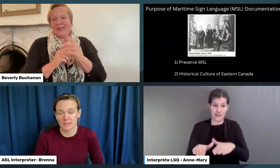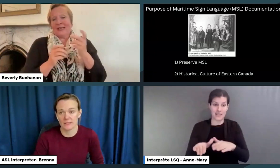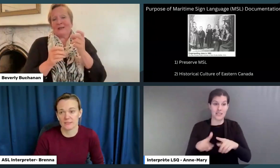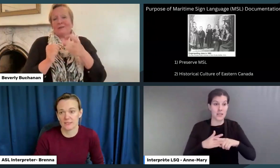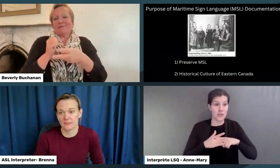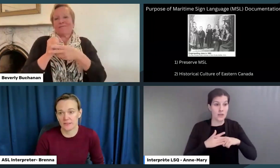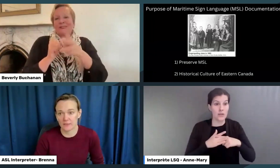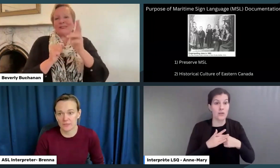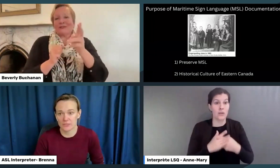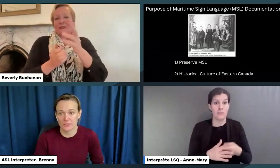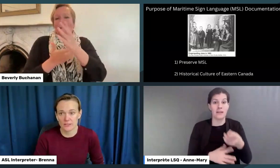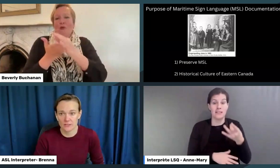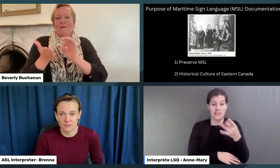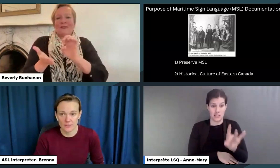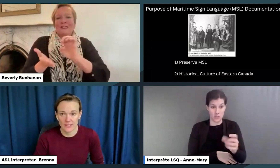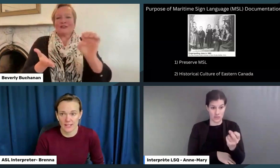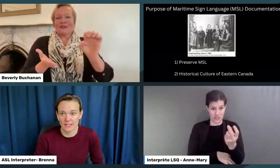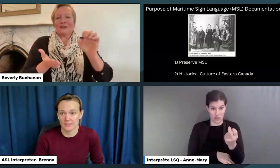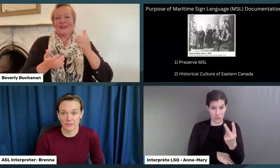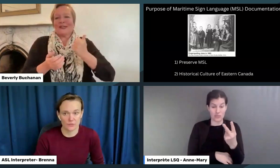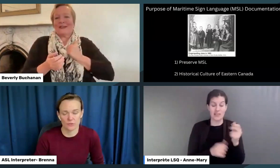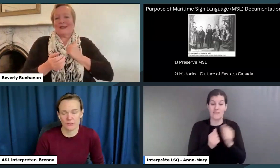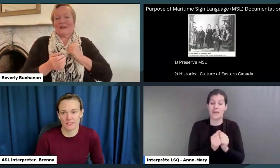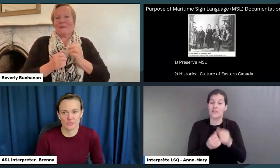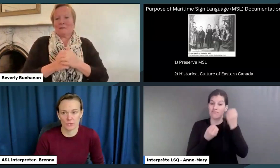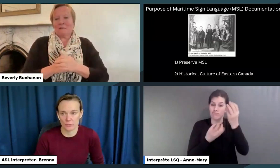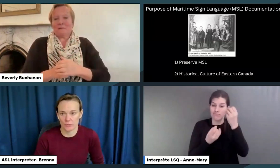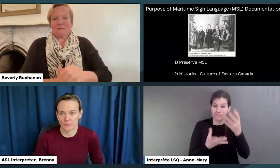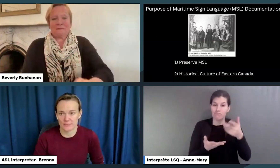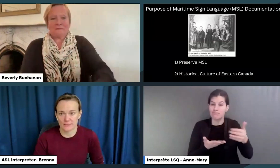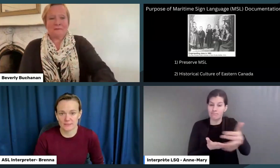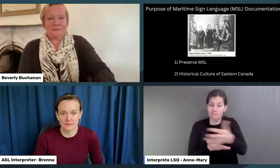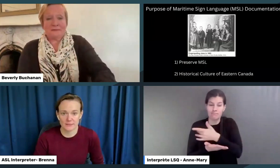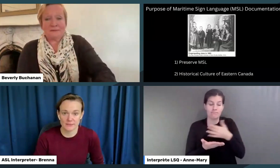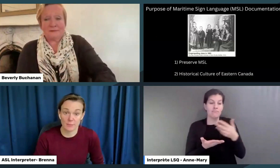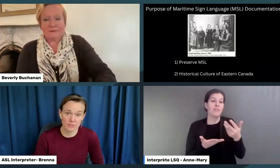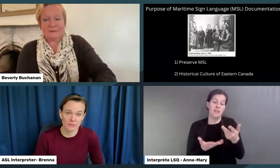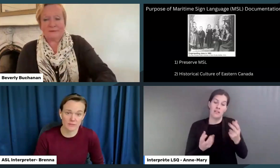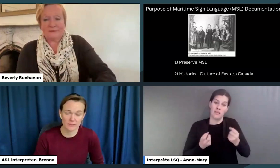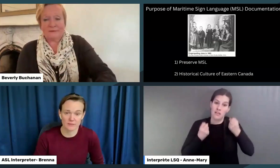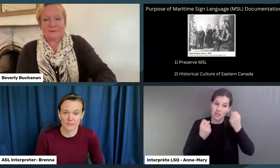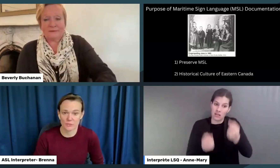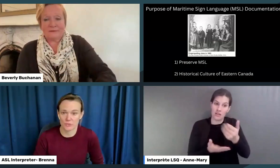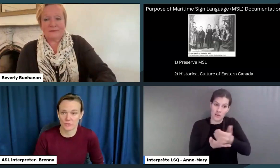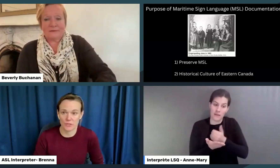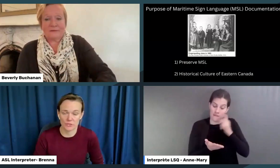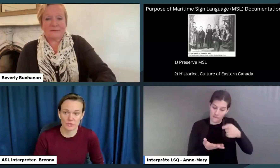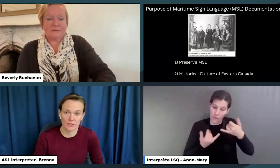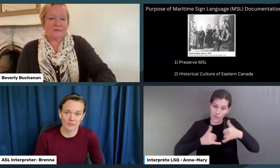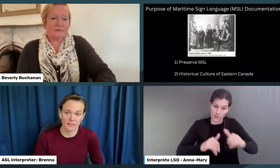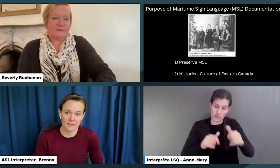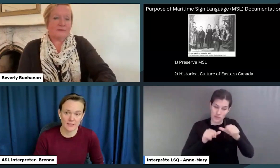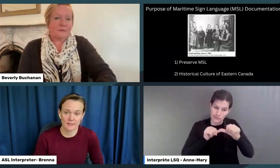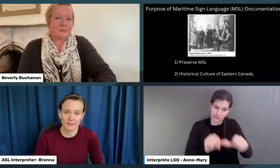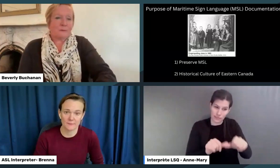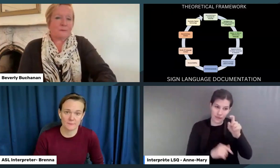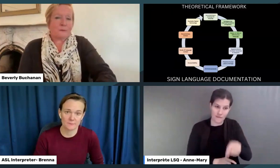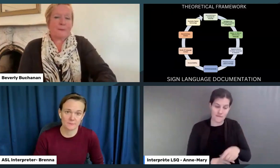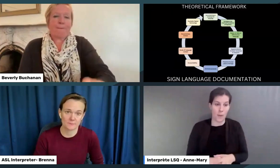membres futurs de la communauté puissent voir la langue, et pour des fins historiques, notamment l'histoire